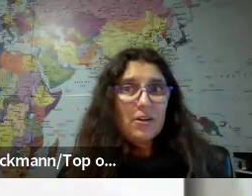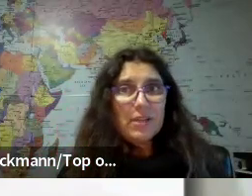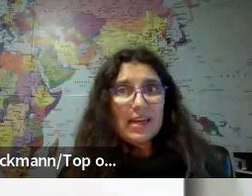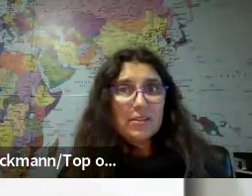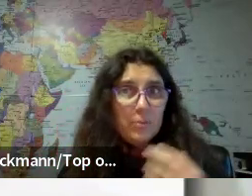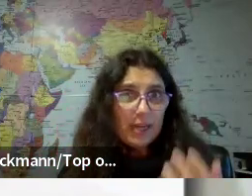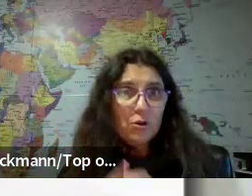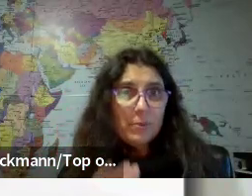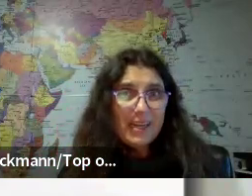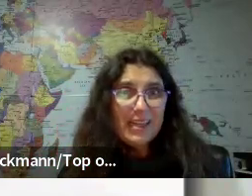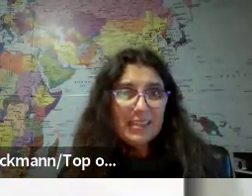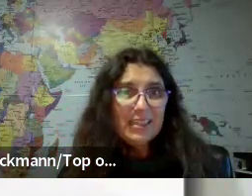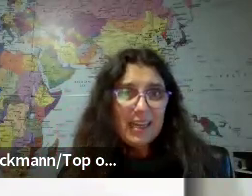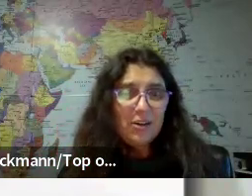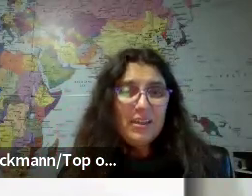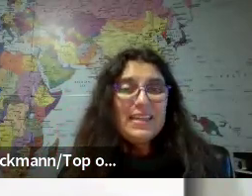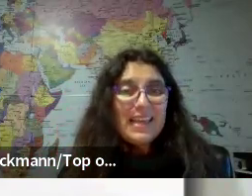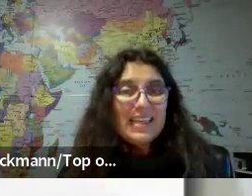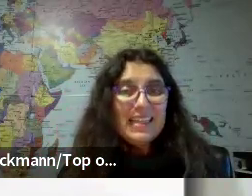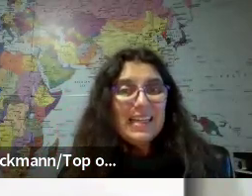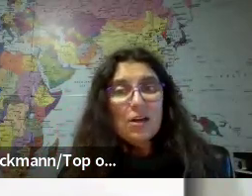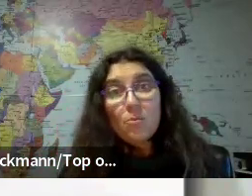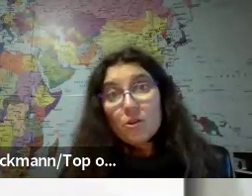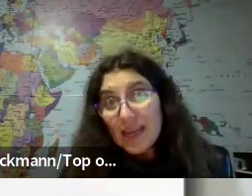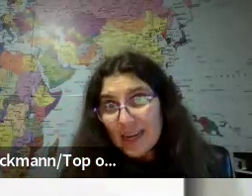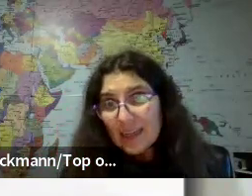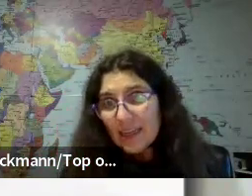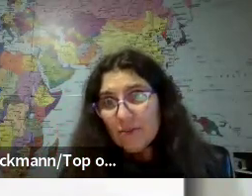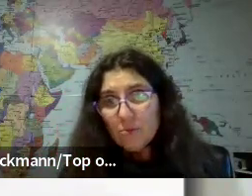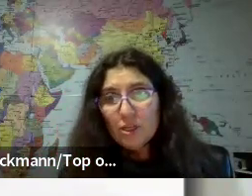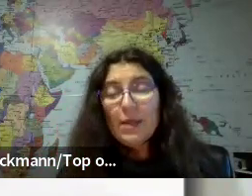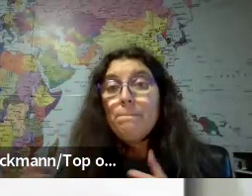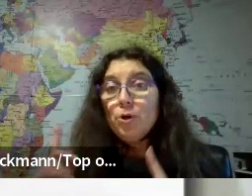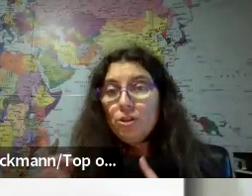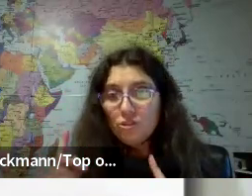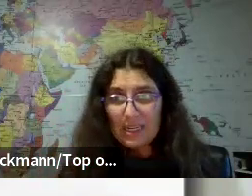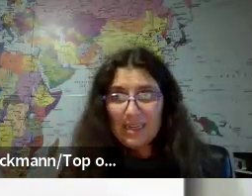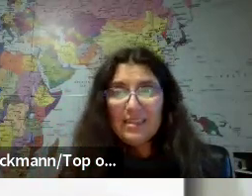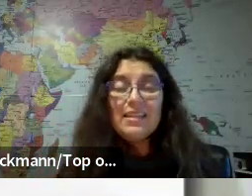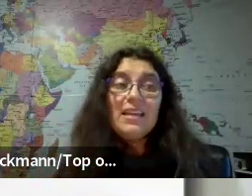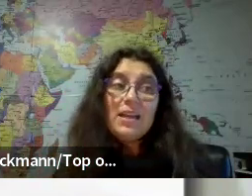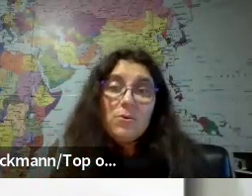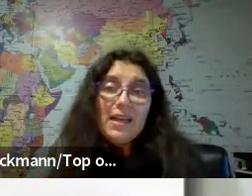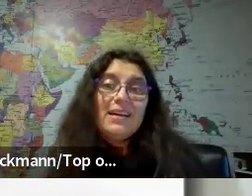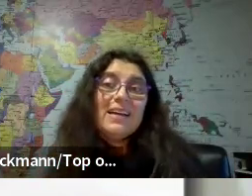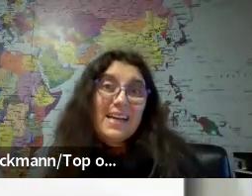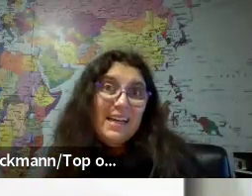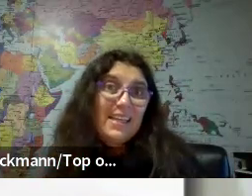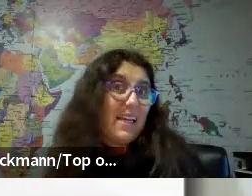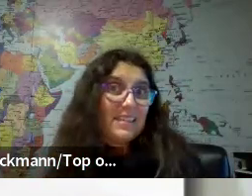va a desarrollar este operario o operaria de etiquetado es que tiene que acomodar las cajas de bombones por docena en una caja que